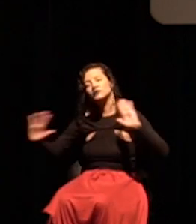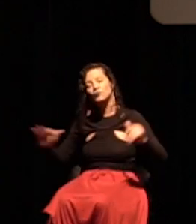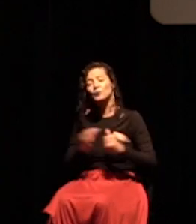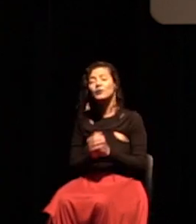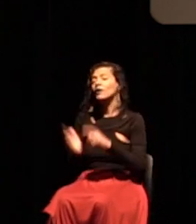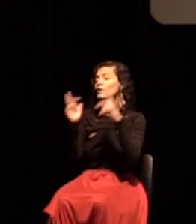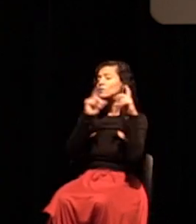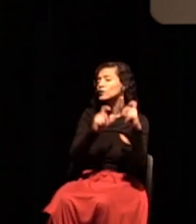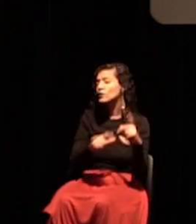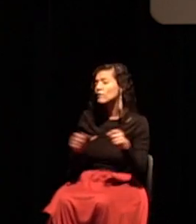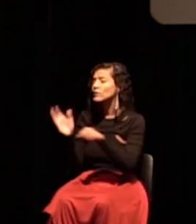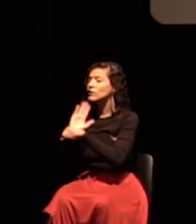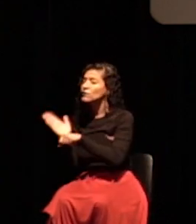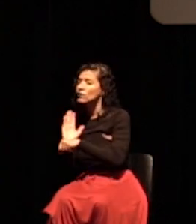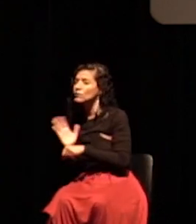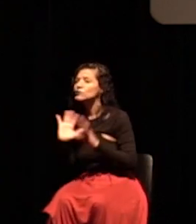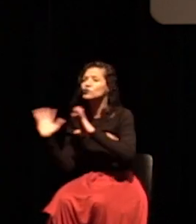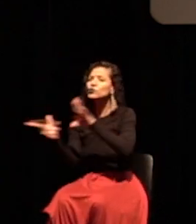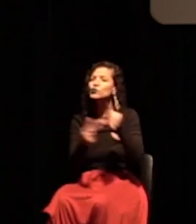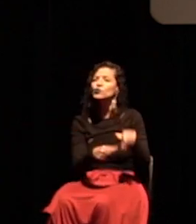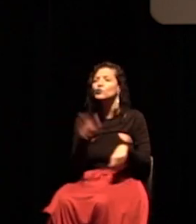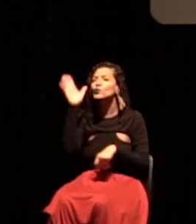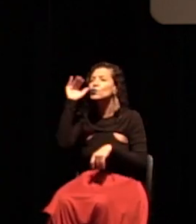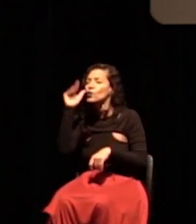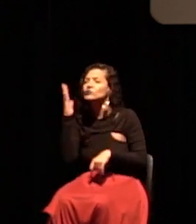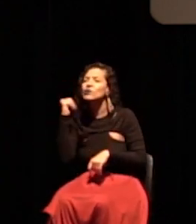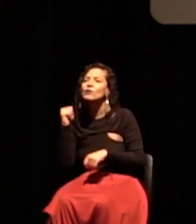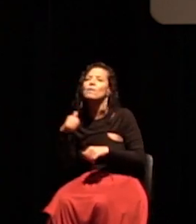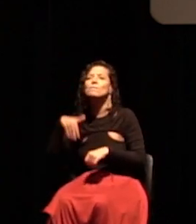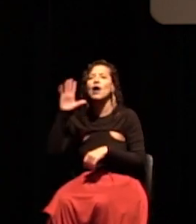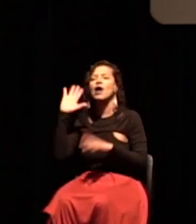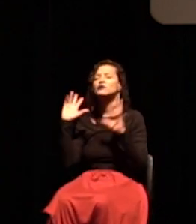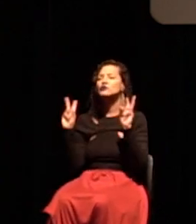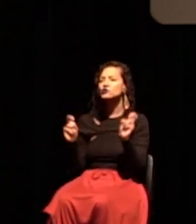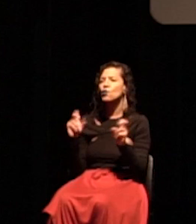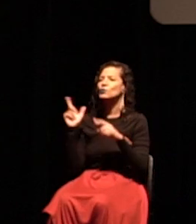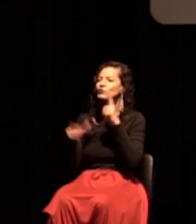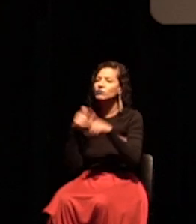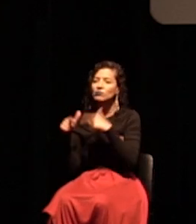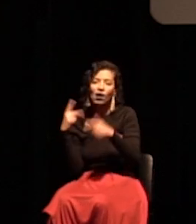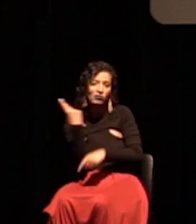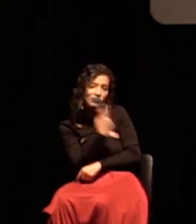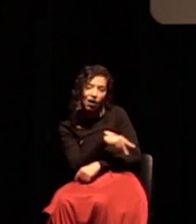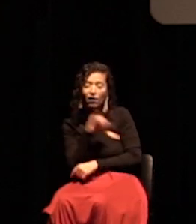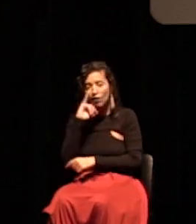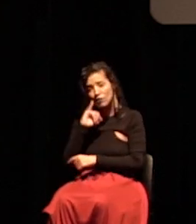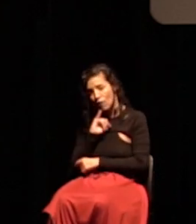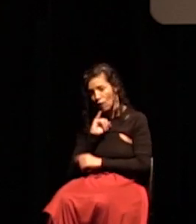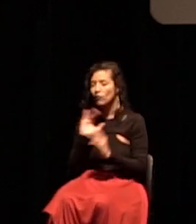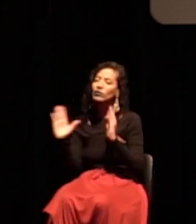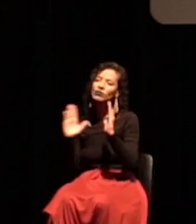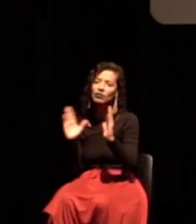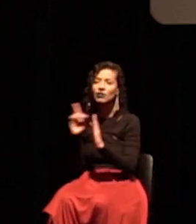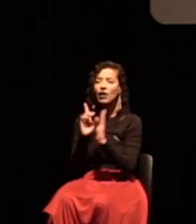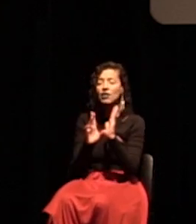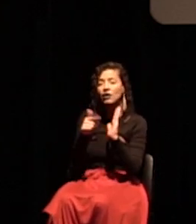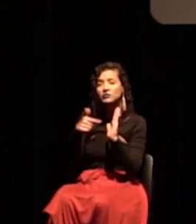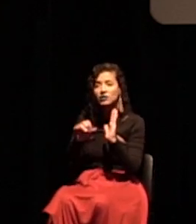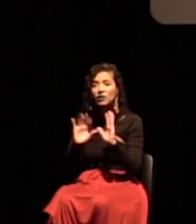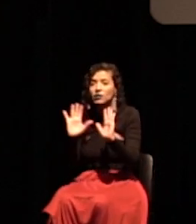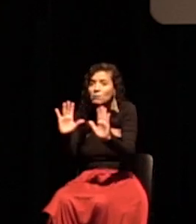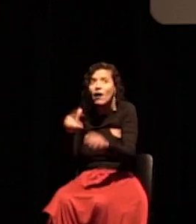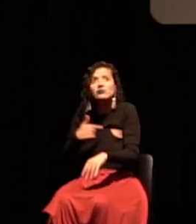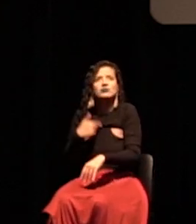estava curioso por saber mais do trabalho da IOL desta época. E o que eu não contava era que a IOL fizesse